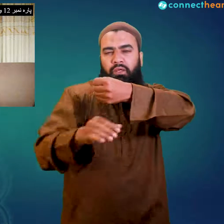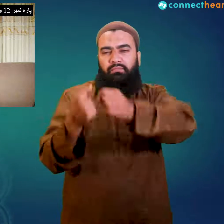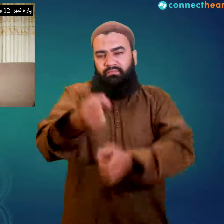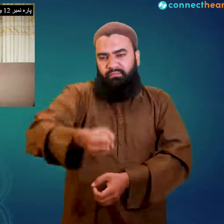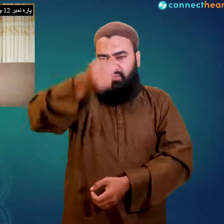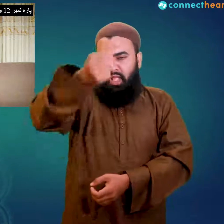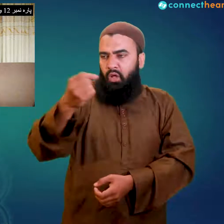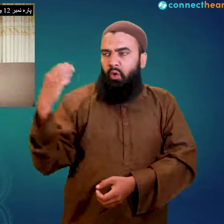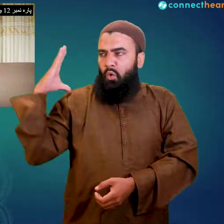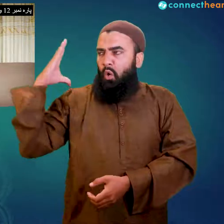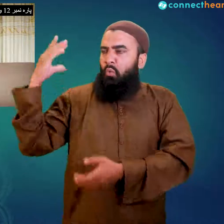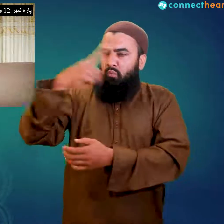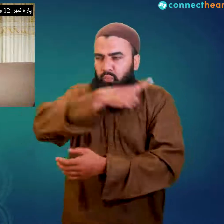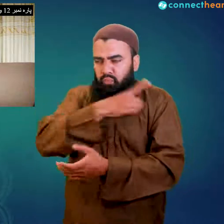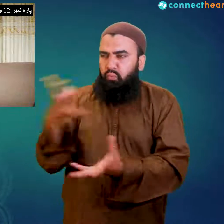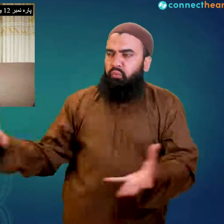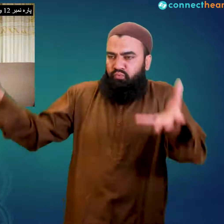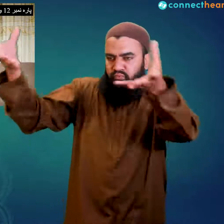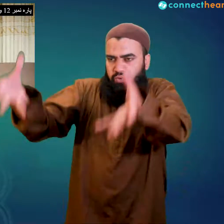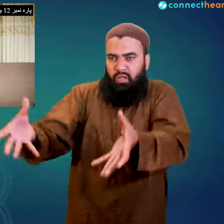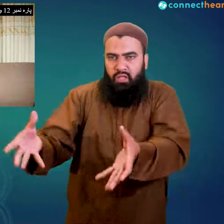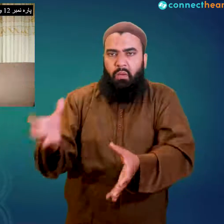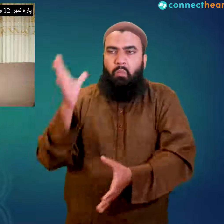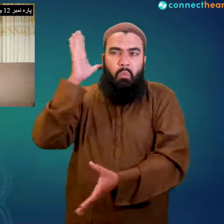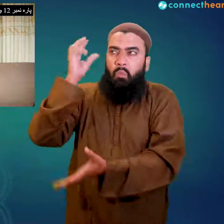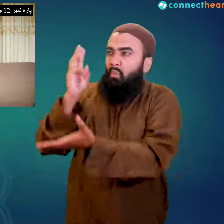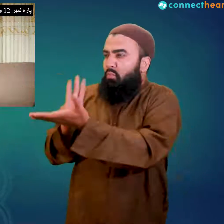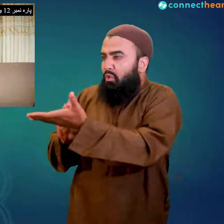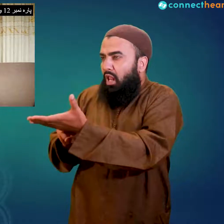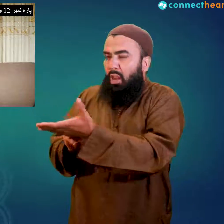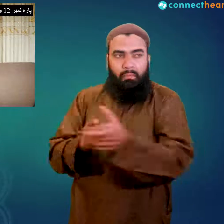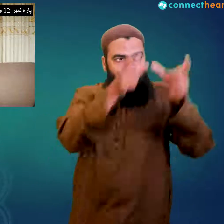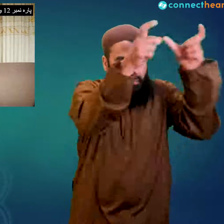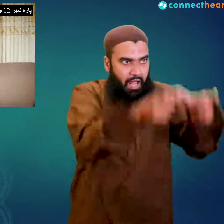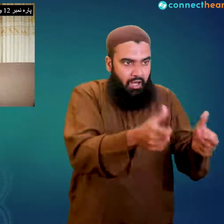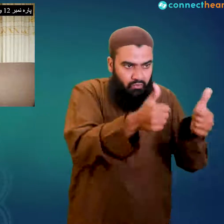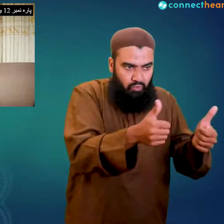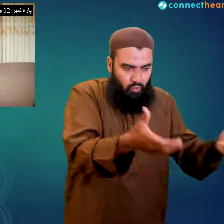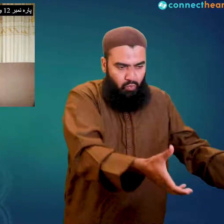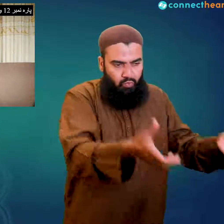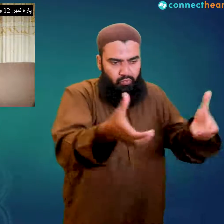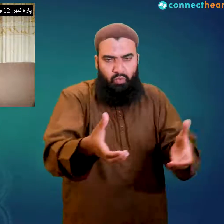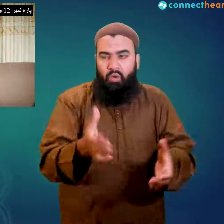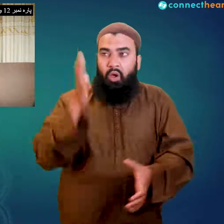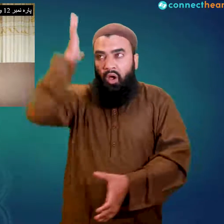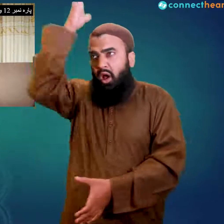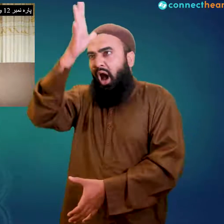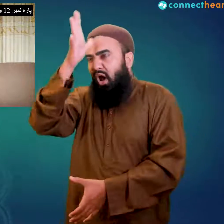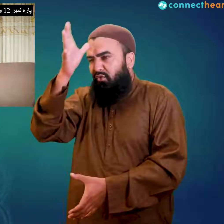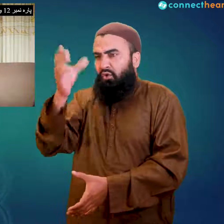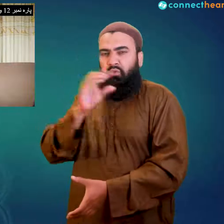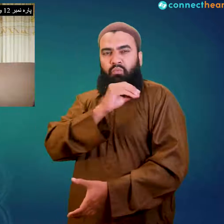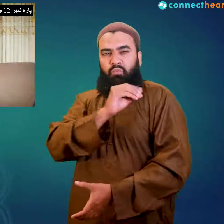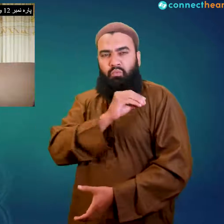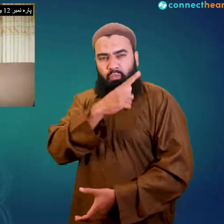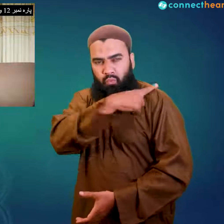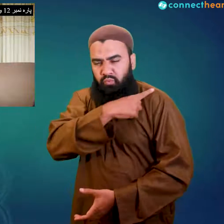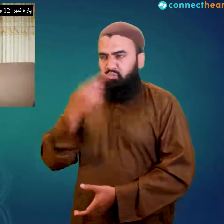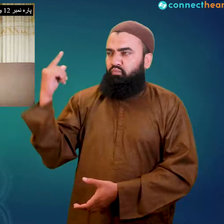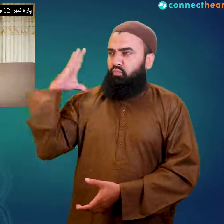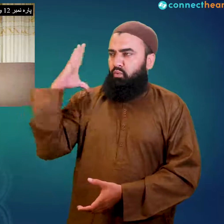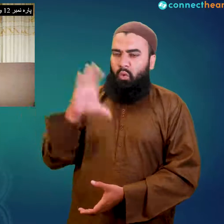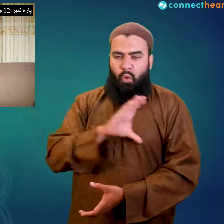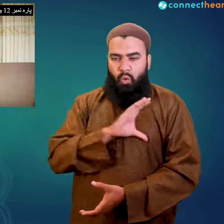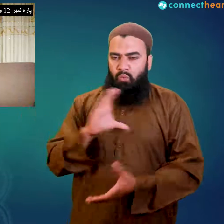سے روگردانی کی، قیامت کے دن اللہ کے ہاں قابل مؤاخذہ ہوگا، عذاب کے اندر مبتلا ہوگا، اور جو ایمان اور